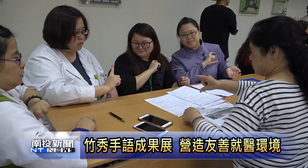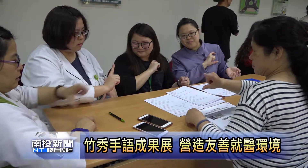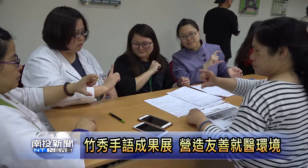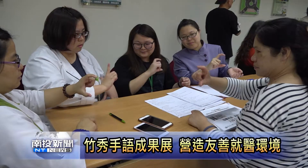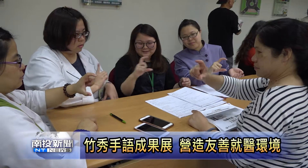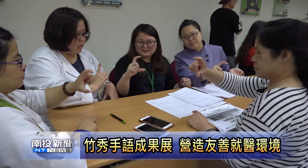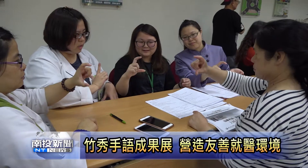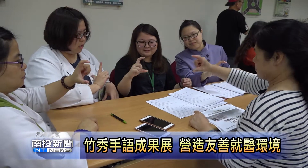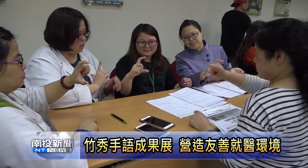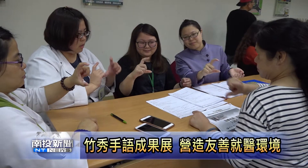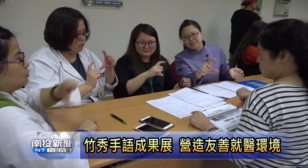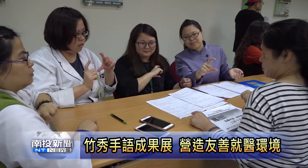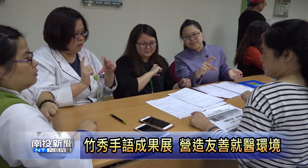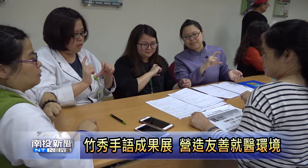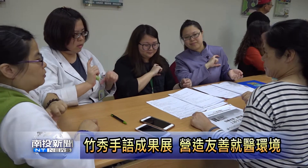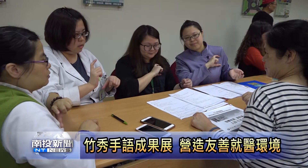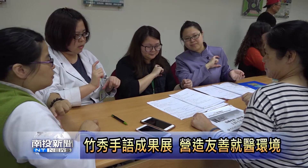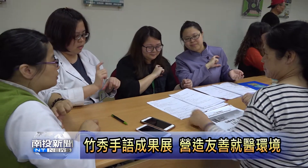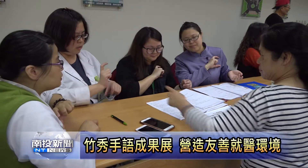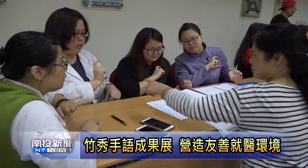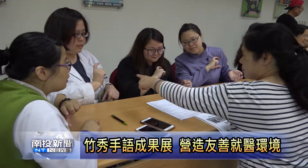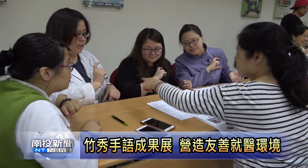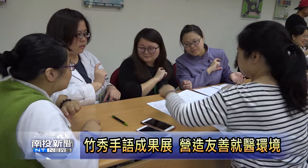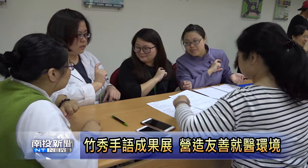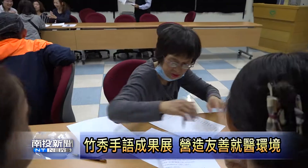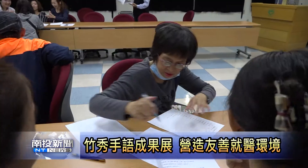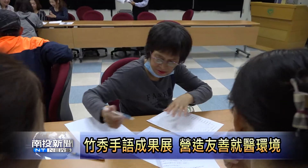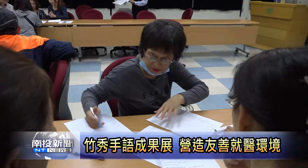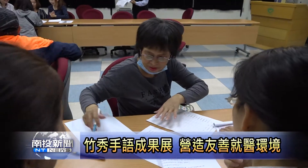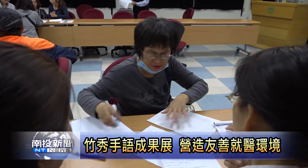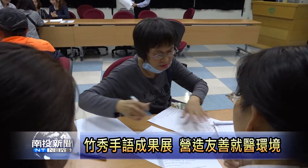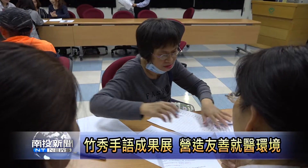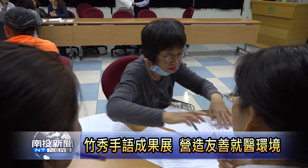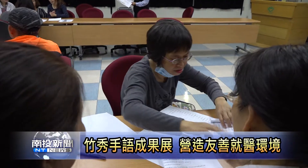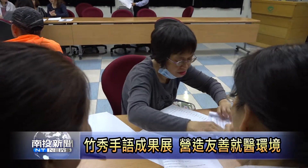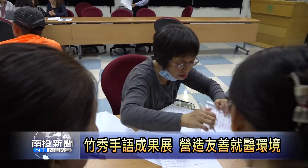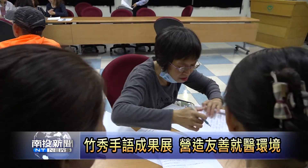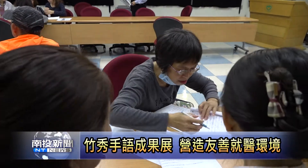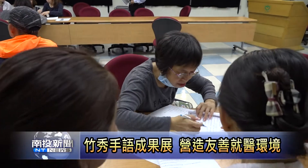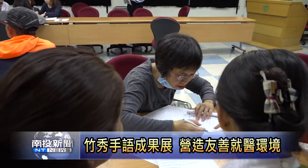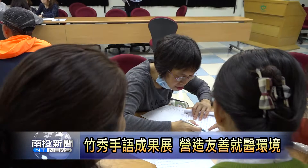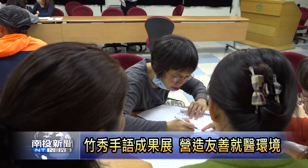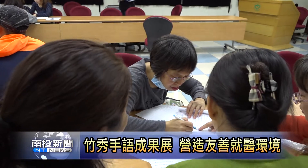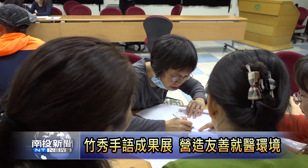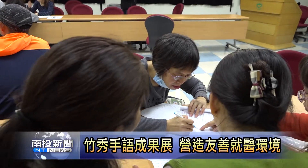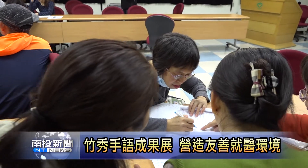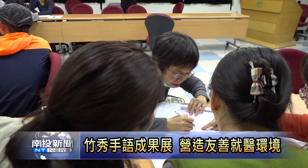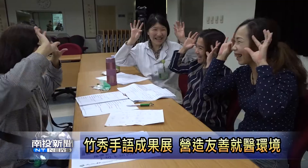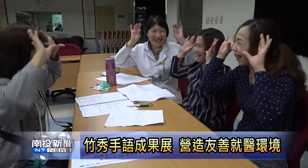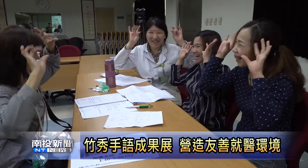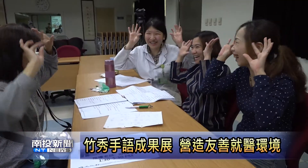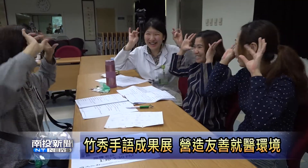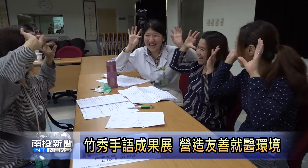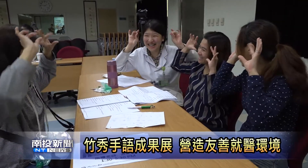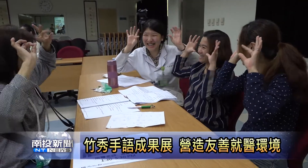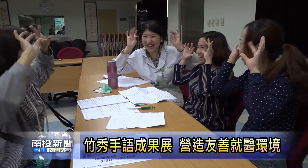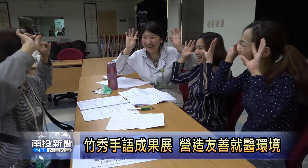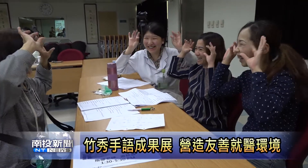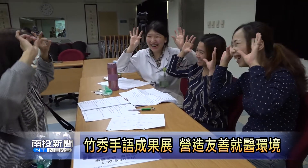好玩非常临近的事是要了解老师的艺术虽然过程当中经常需要用夏礼来讨论不过对仅仅是